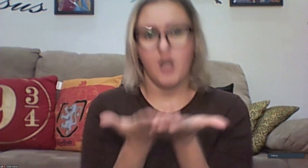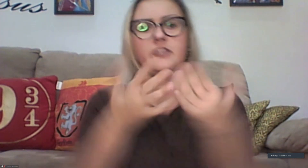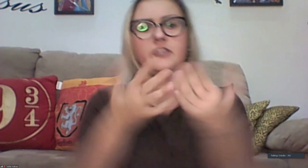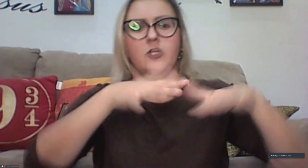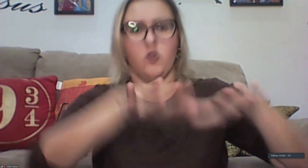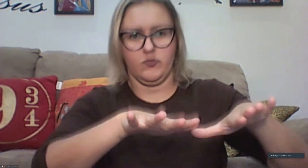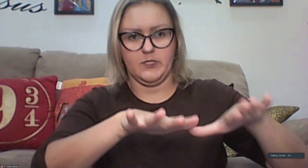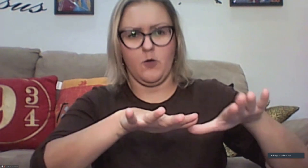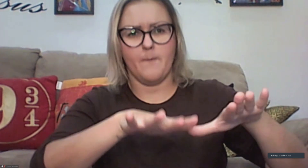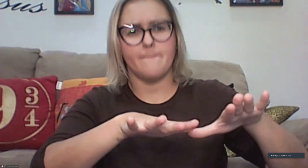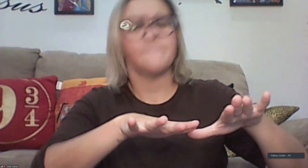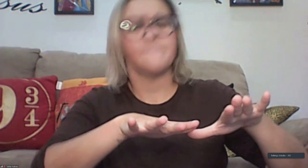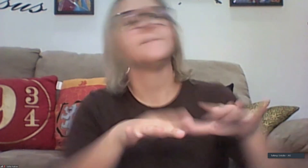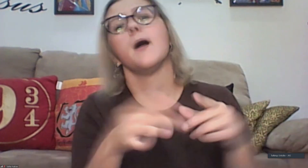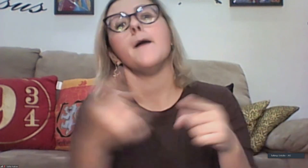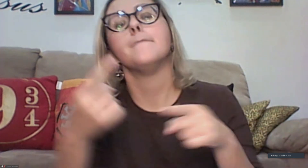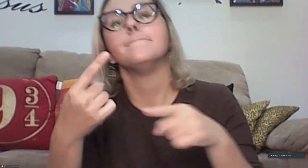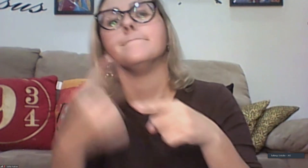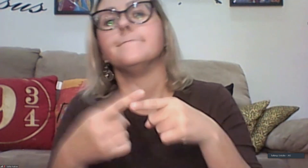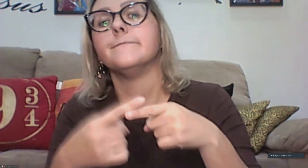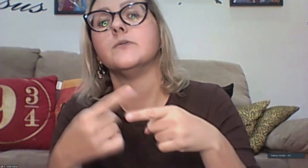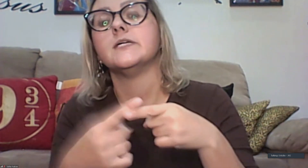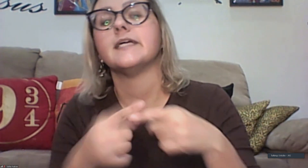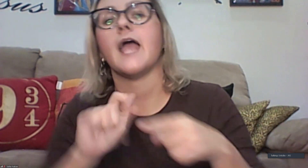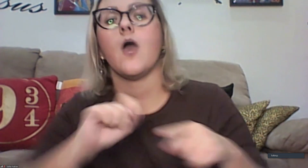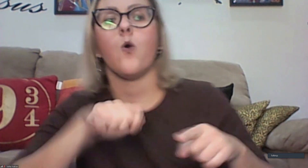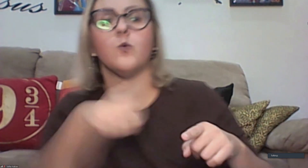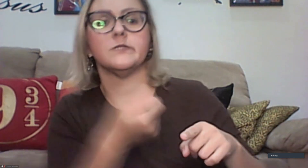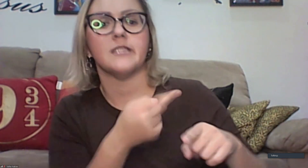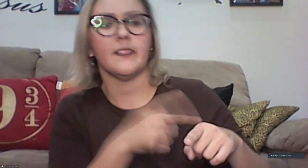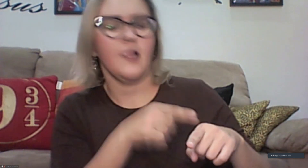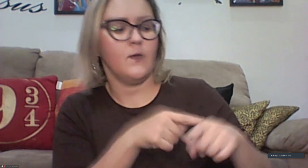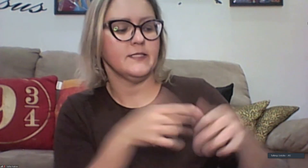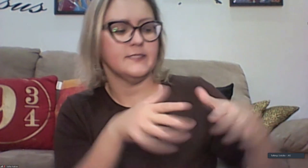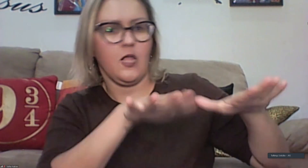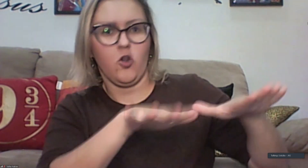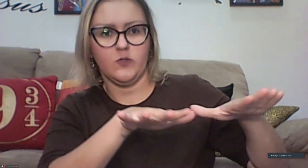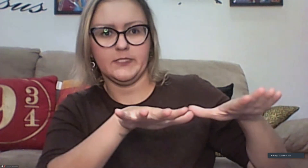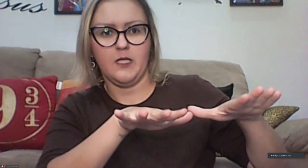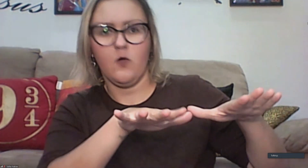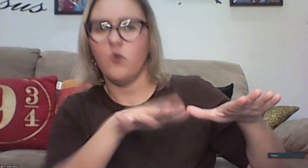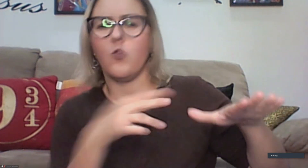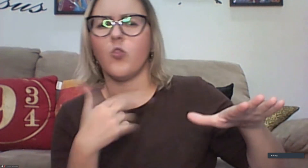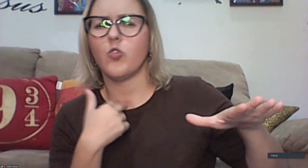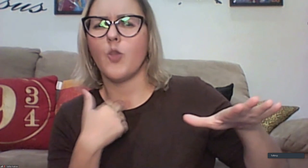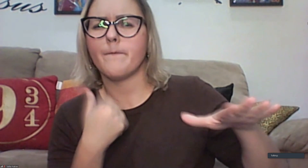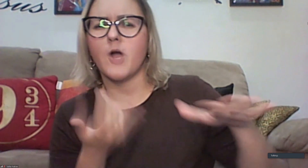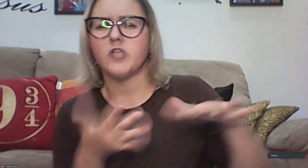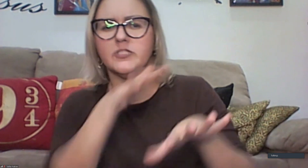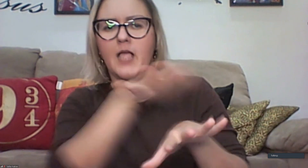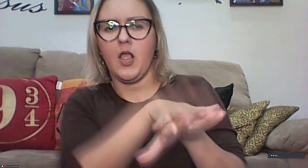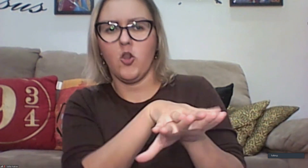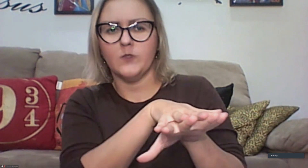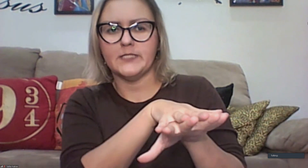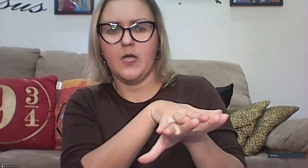incentivar essa inclusão. E por que o sinal de inclusão a gente faz com uma mão ao lado da outra e